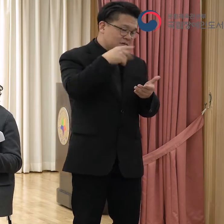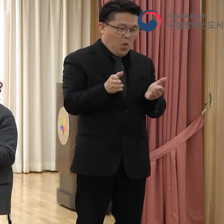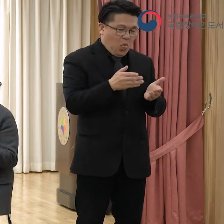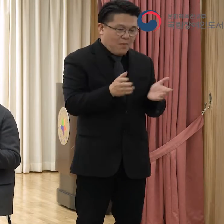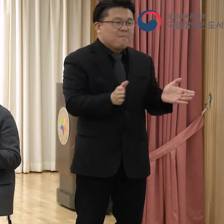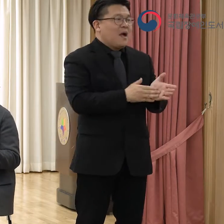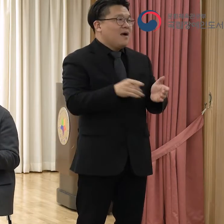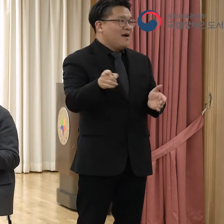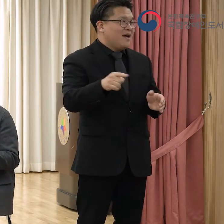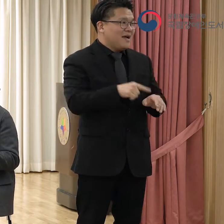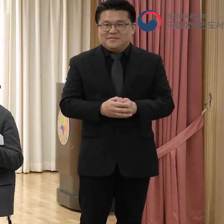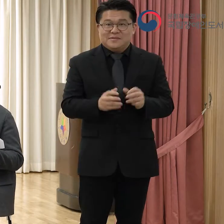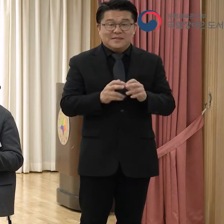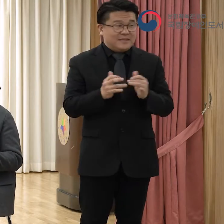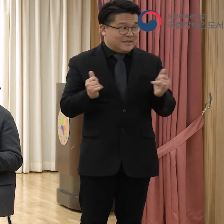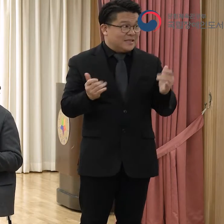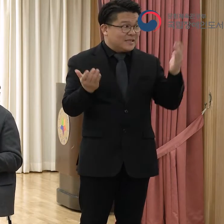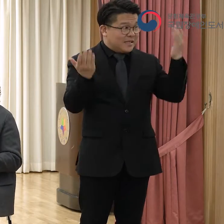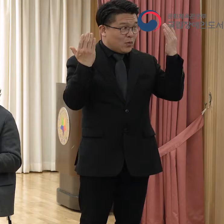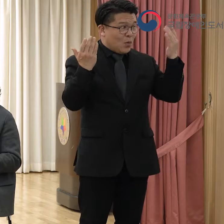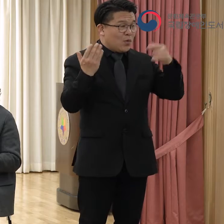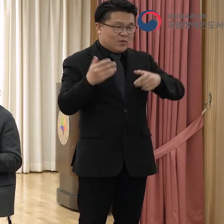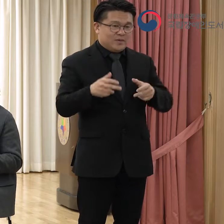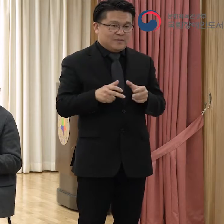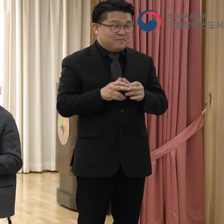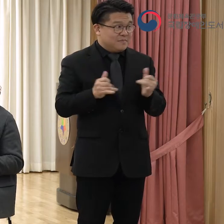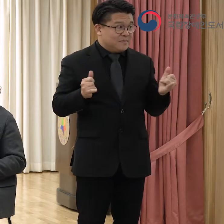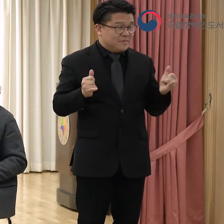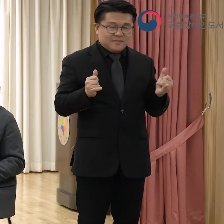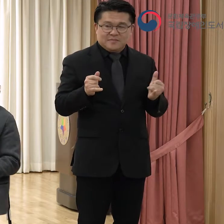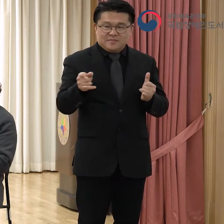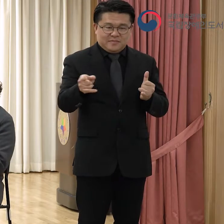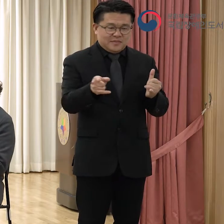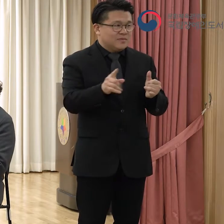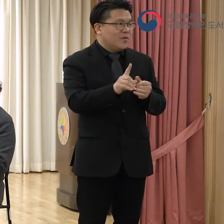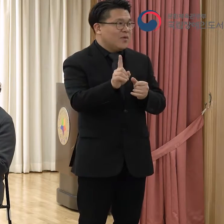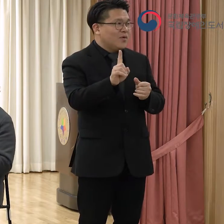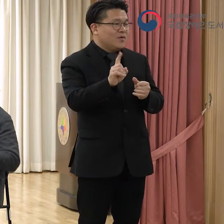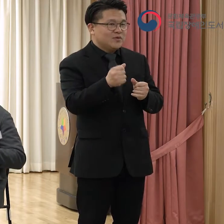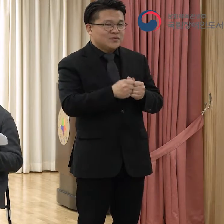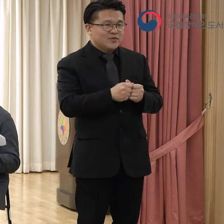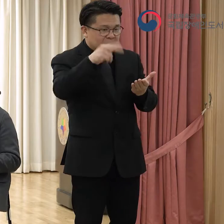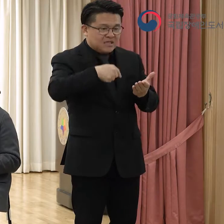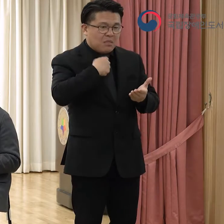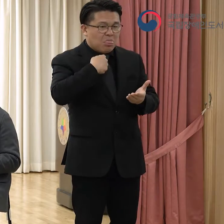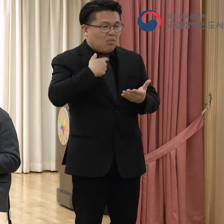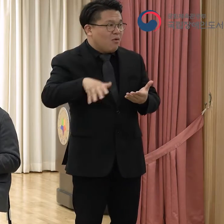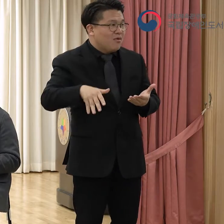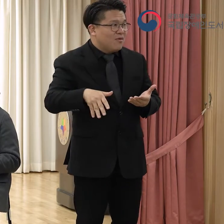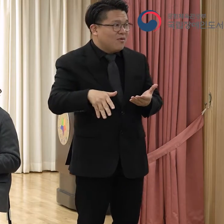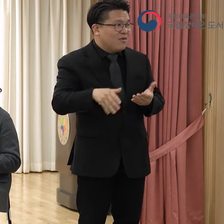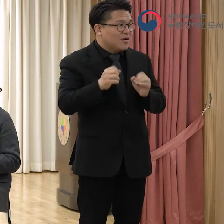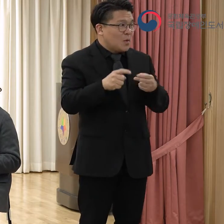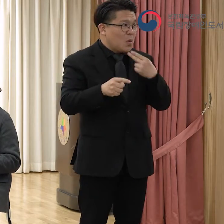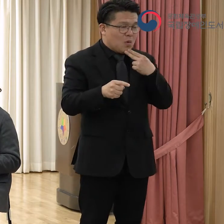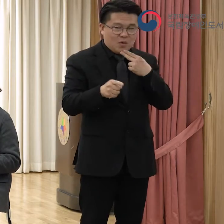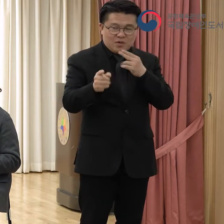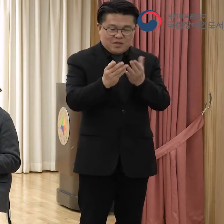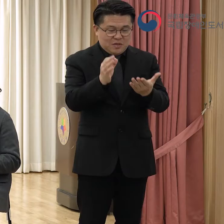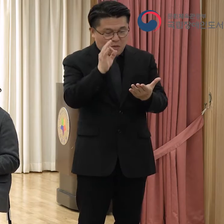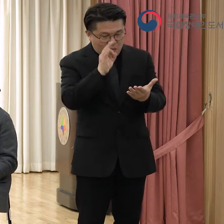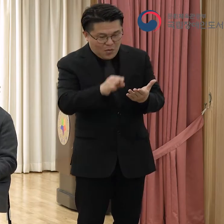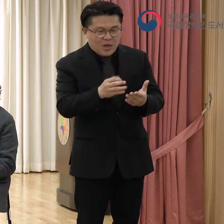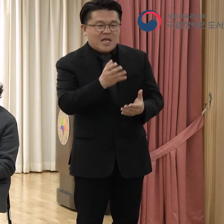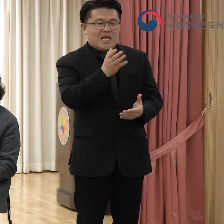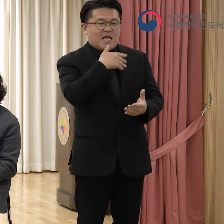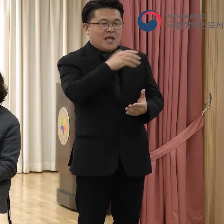독자처럼 읽어버렸거든요. 학교에 있는 친구들은 사실 이런 판타지 소설을 접할 기회가 전혀 없어요. 이런 커넥트를 통해서 이제 판타지